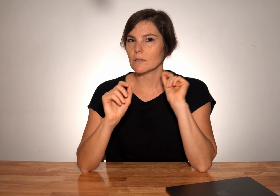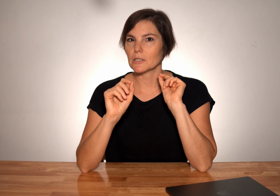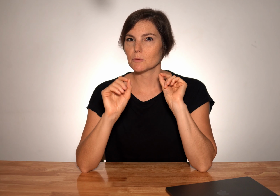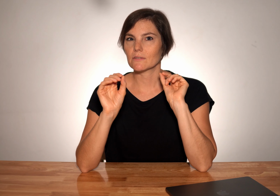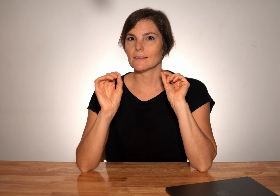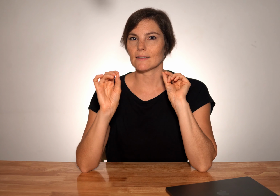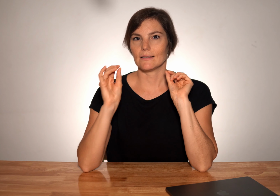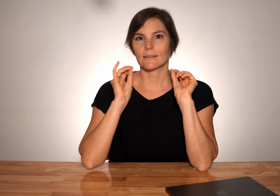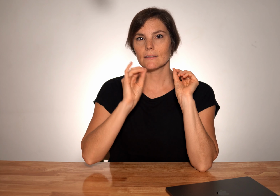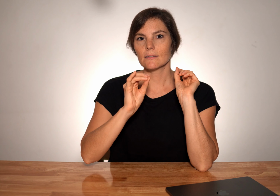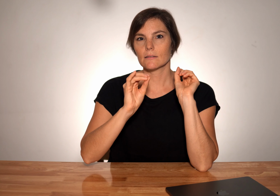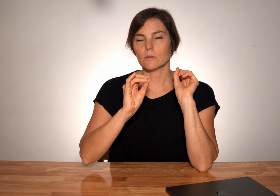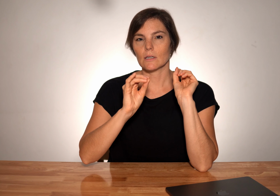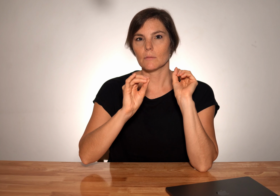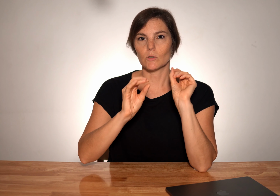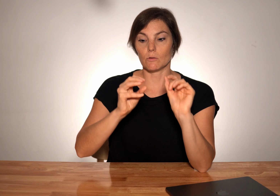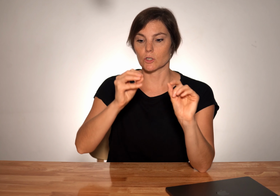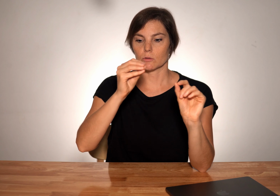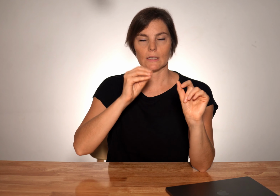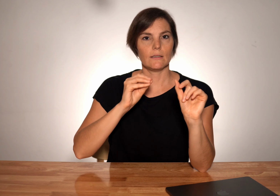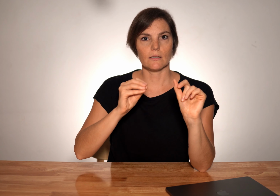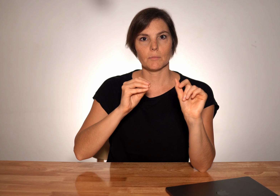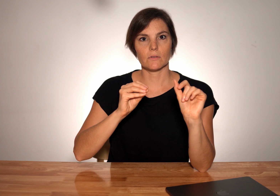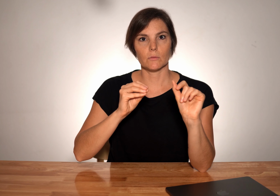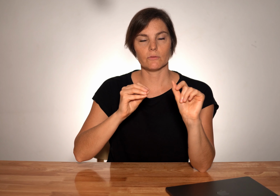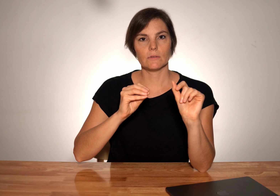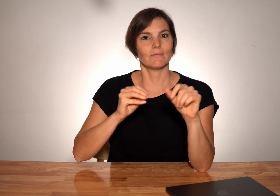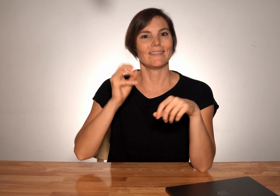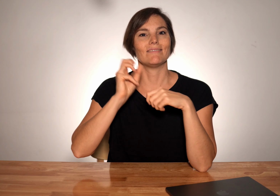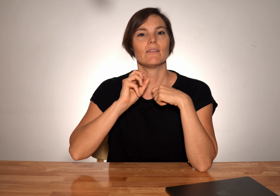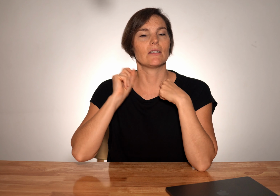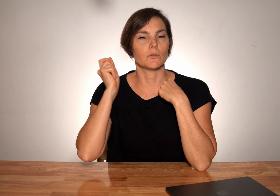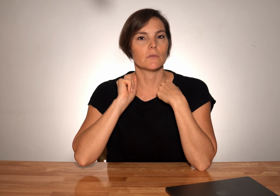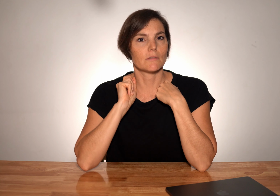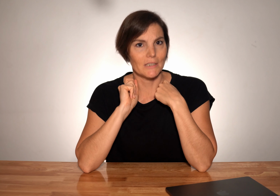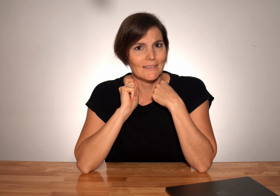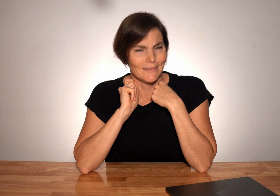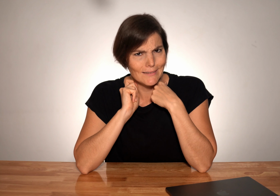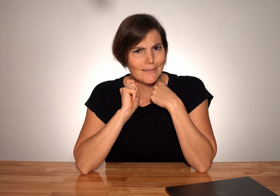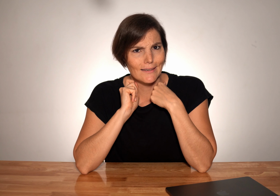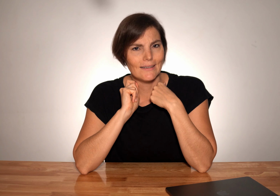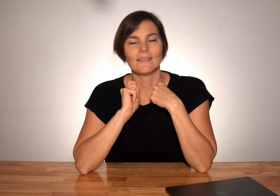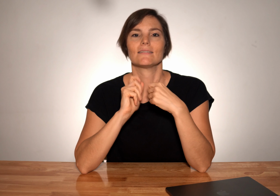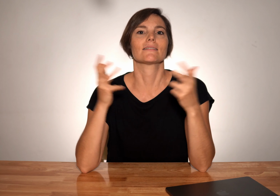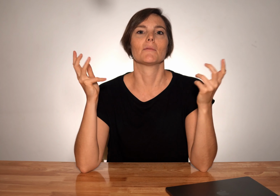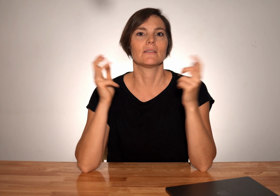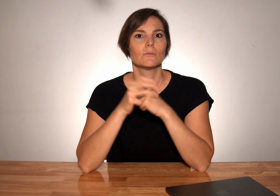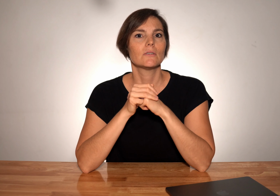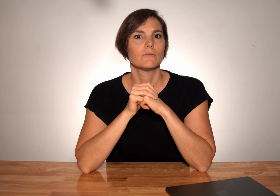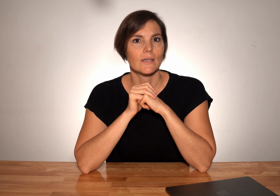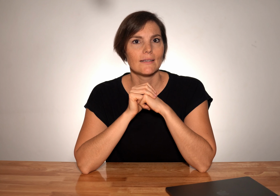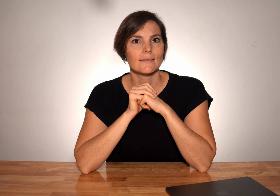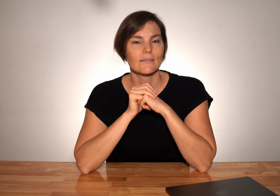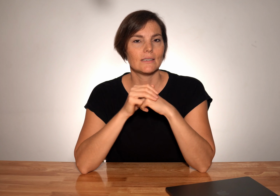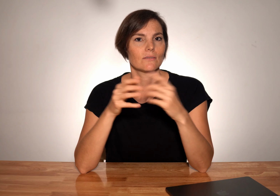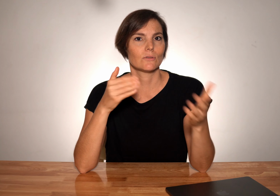wir beispielsweise eine Rezession haben oder uns schon in der Depression befinden, wann die war, weiß man übrigens mal hinterher. Also das kann man nicht so gut vorhersagen, wann jetzt so